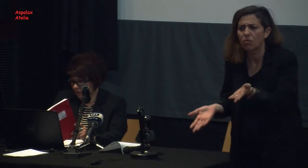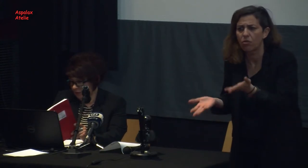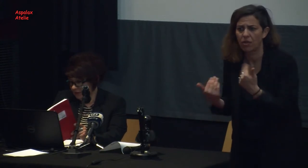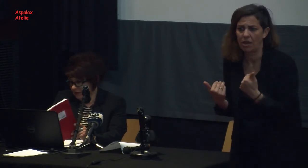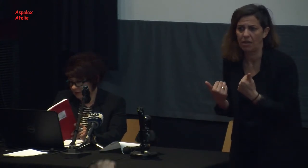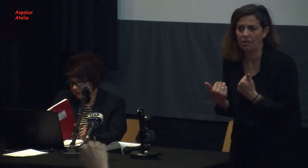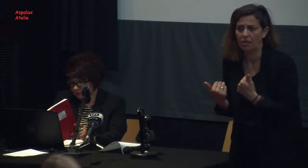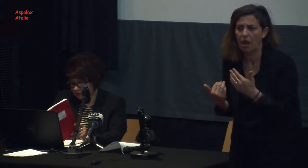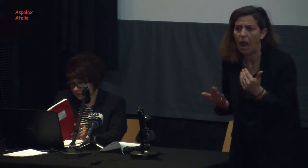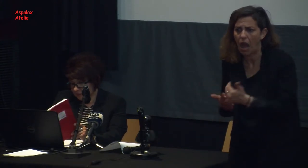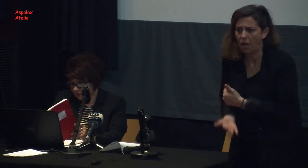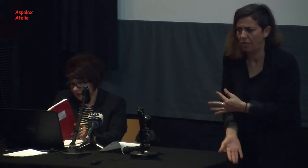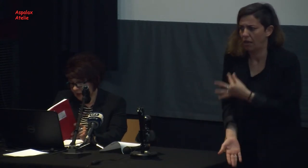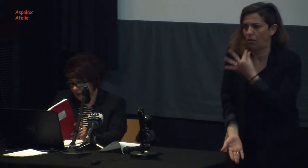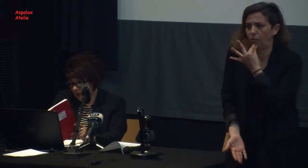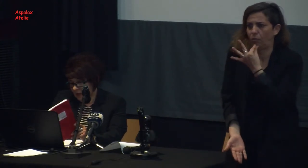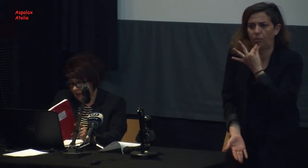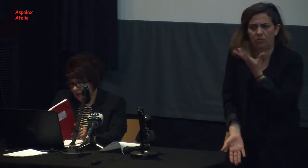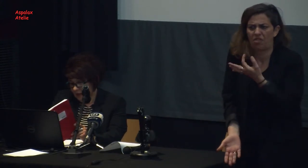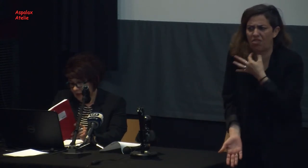που φοβόμαστε.